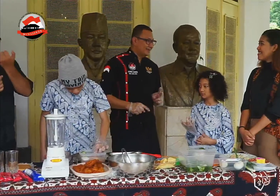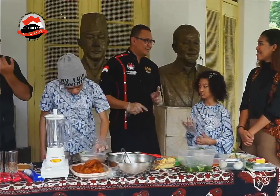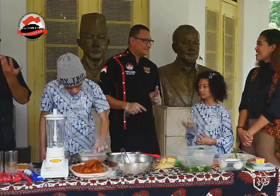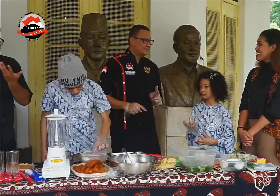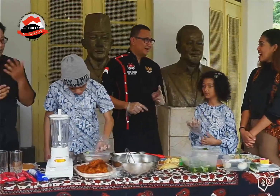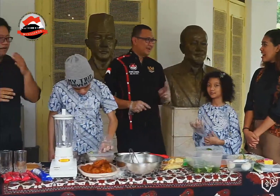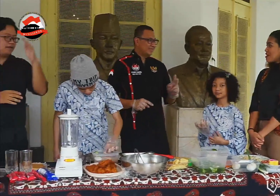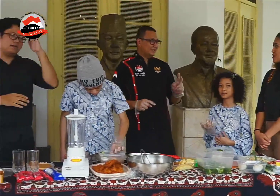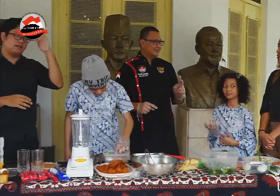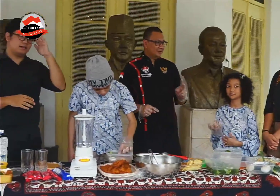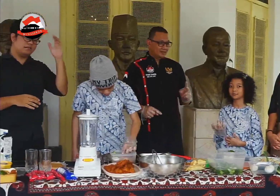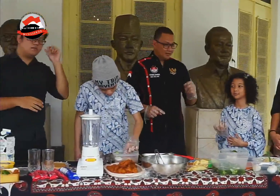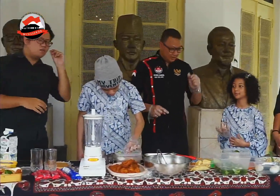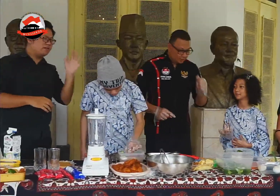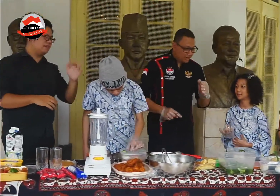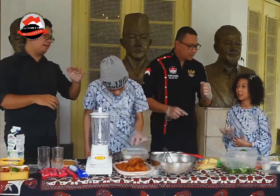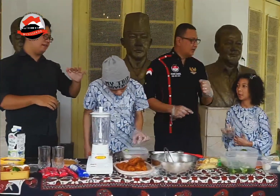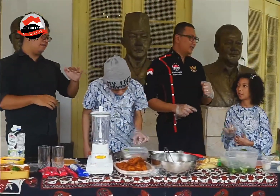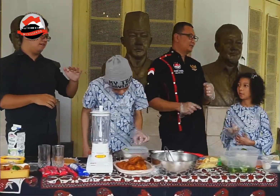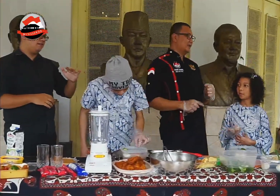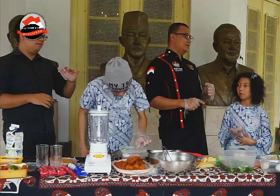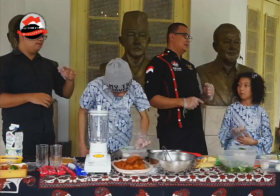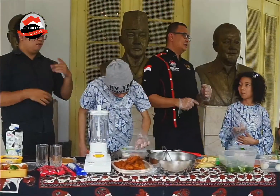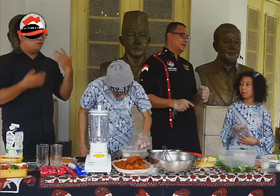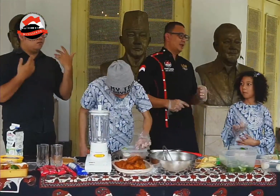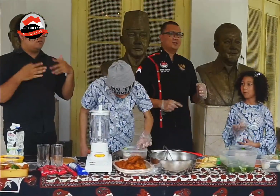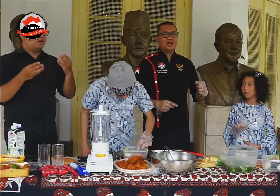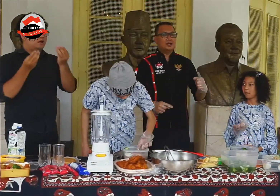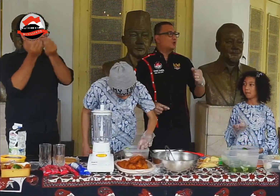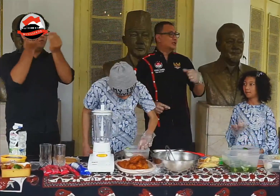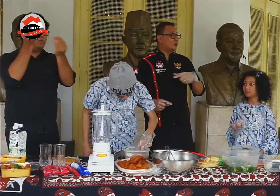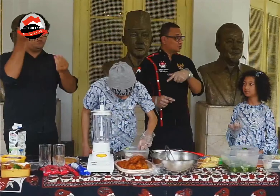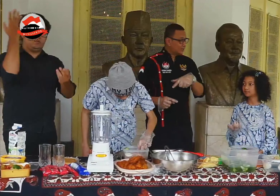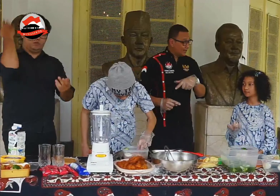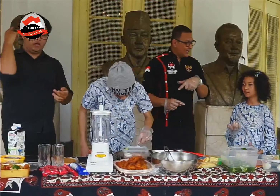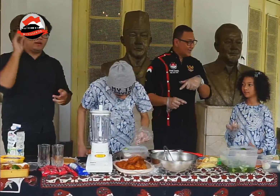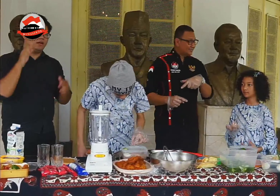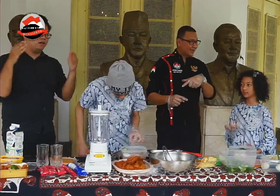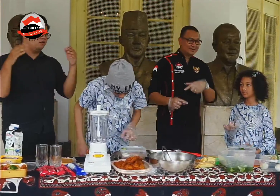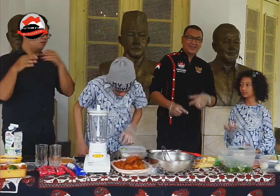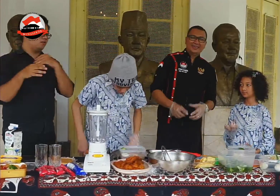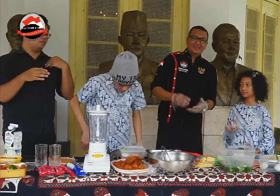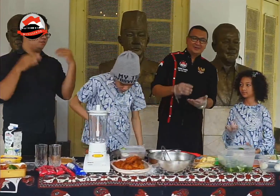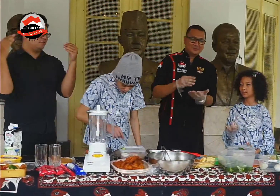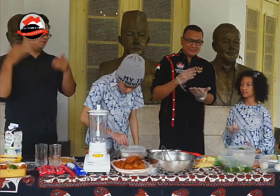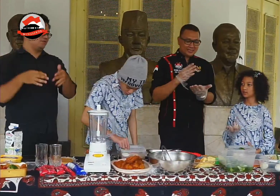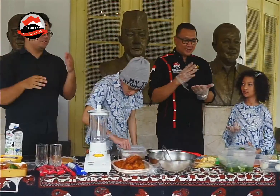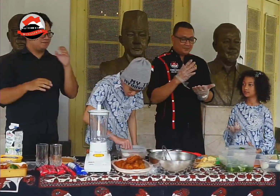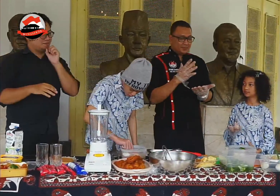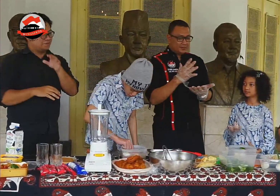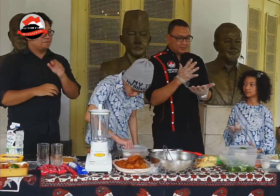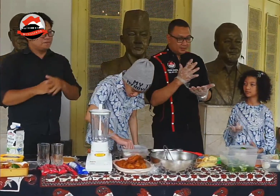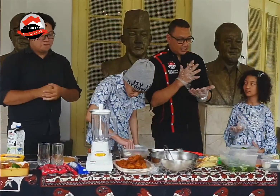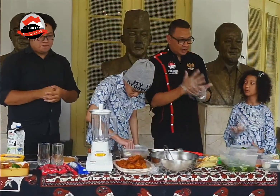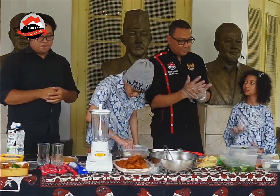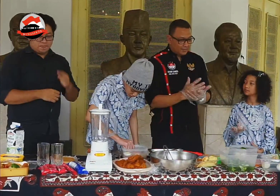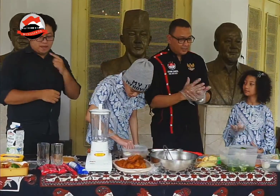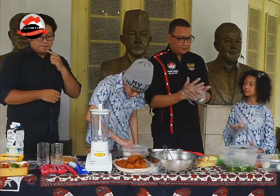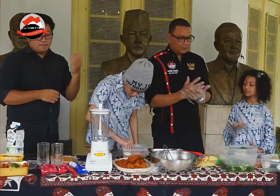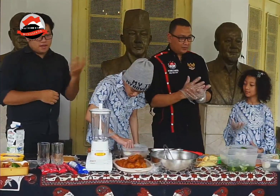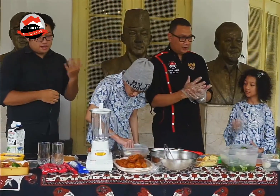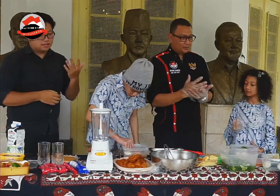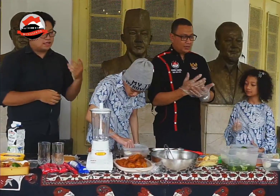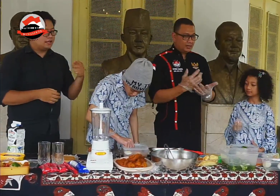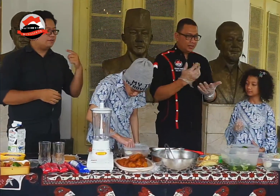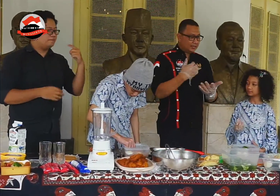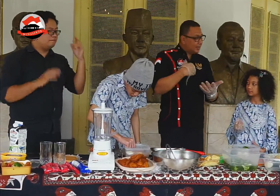warna. Makanya itu udah dari gen sananya. Dan nanti ada dokternya khusus kali ya yang ngasih tahu ya. Tapi biasanya yang lebih banyak